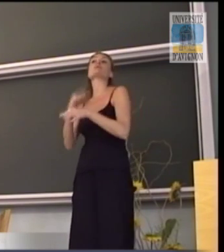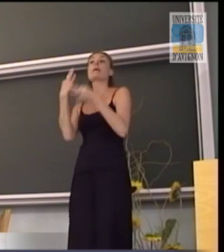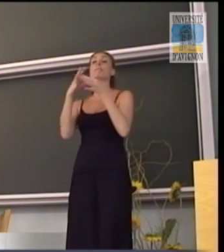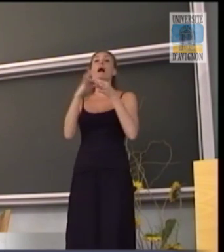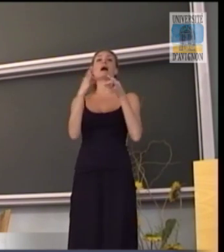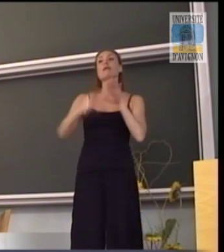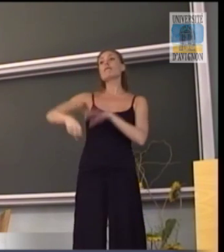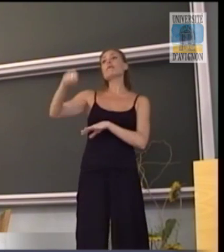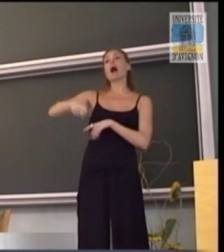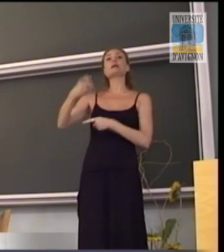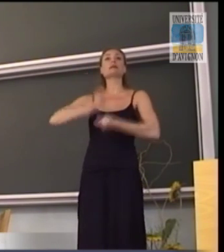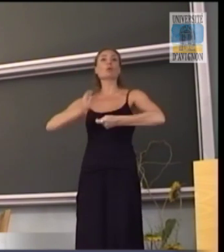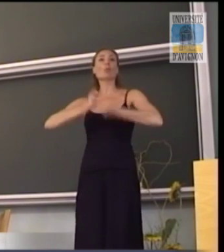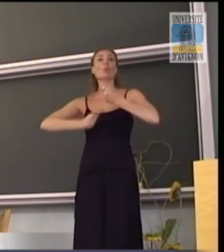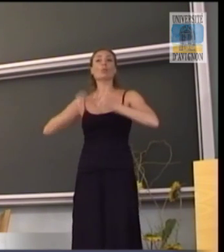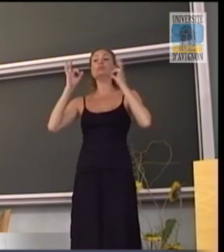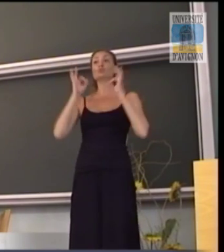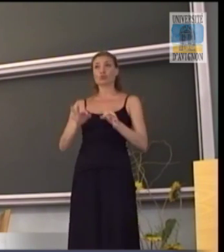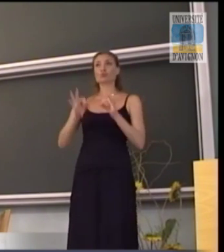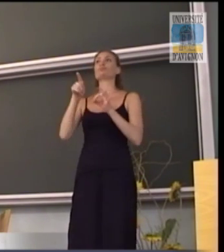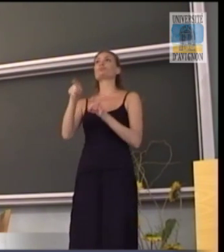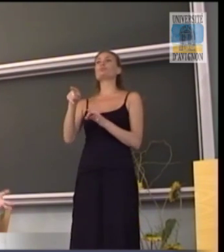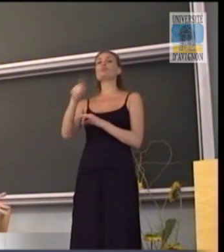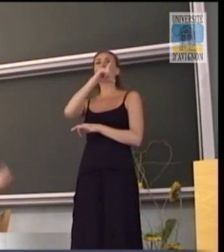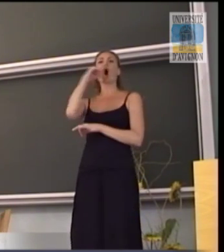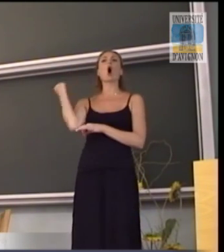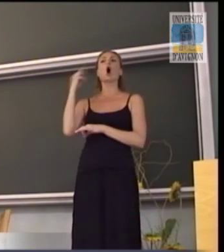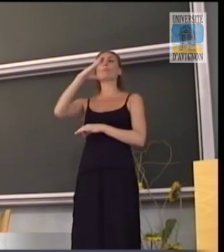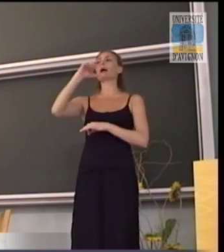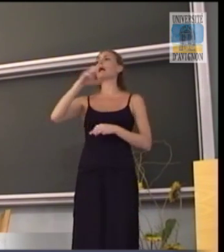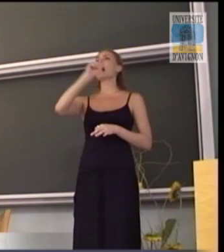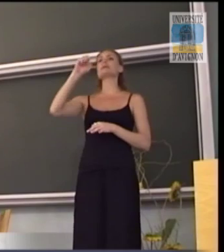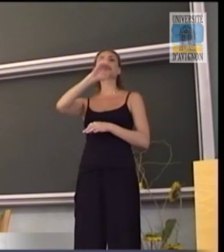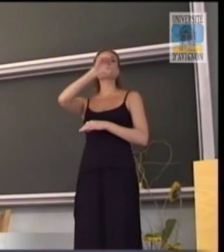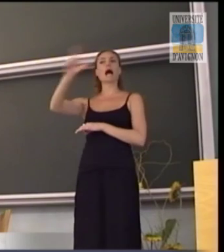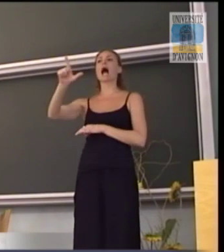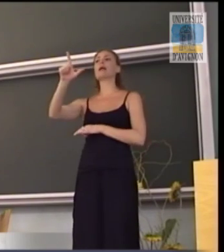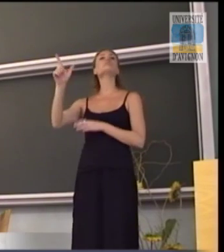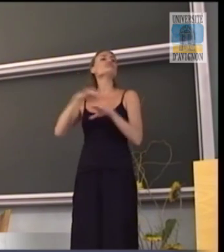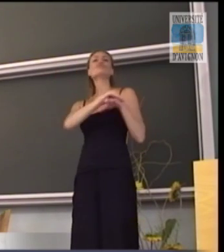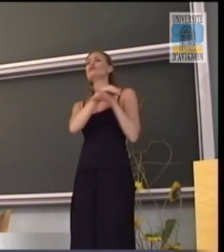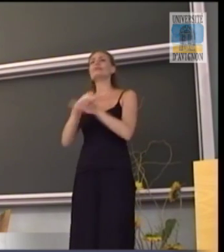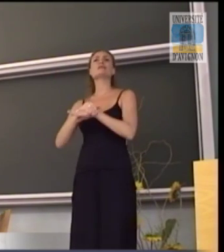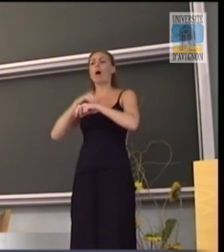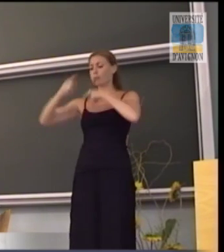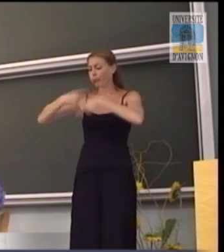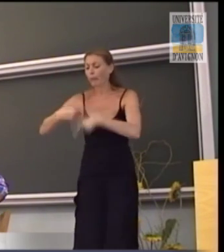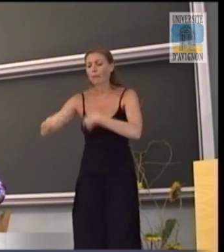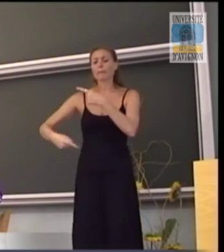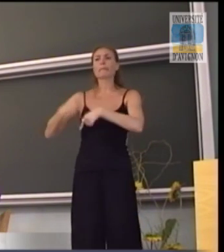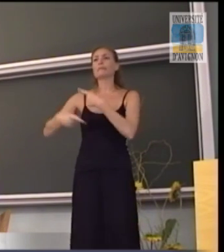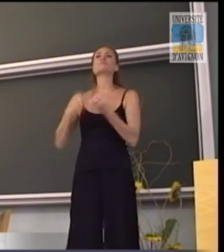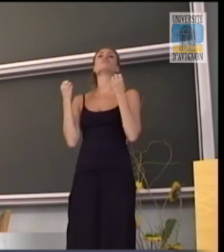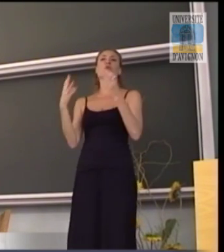un moment, Jean-Pierre Cassel, dans la pièce, se faisait une roulade formidable, n'est-ce pas? Et j'entendais souvent le public dire «